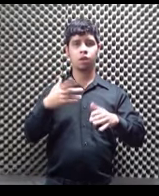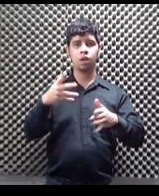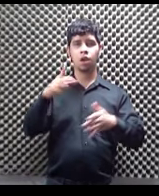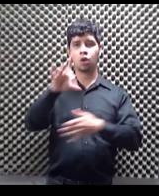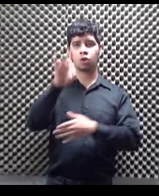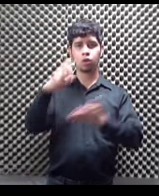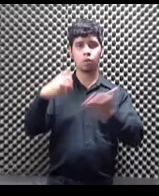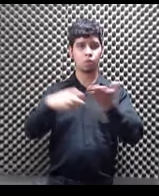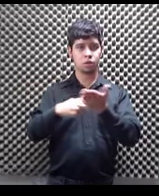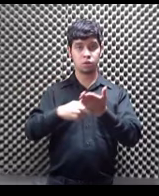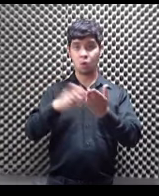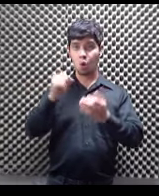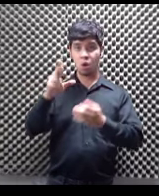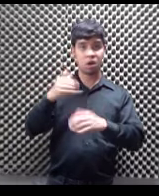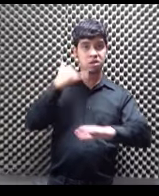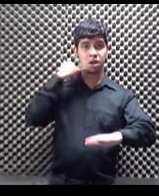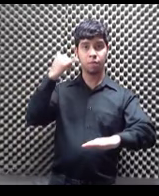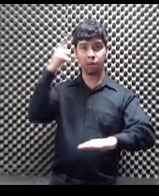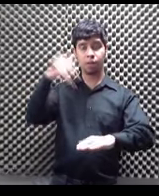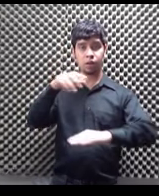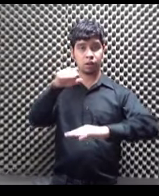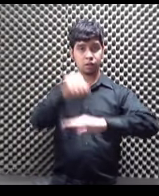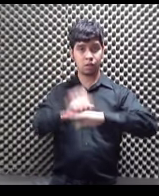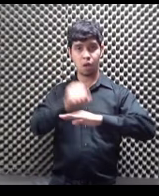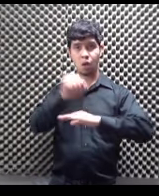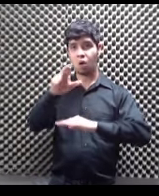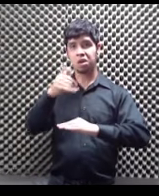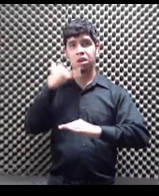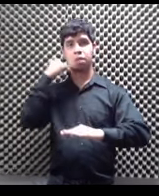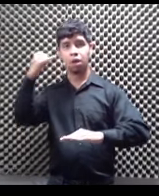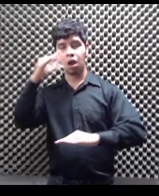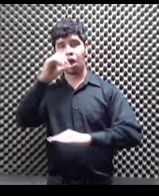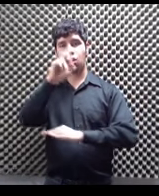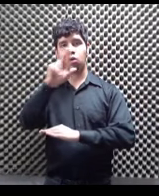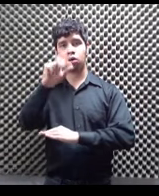que llamar para reservar? ¿Hay que llamar a Corralón?